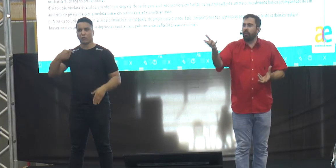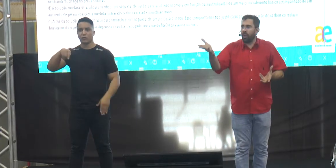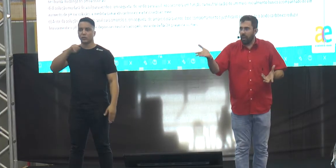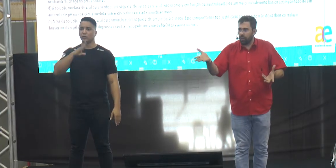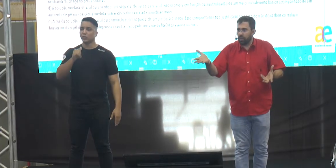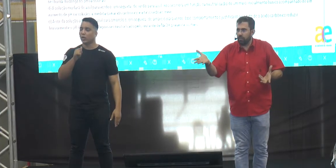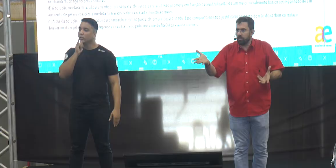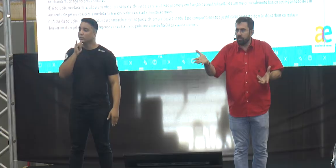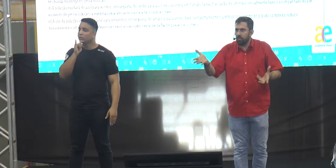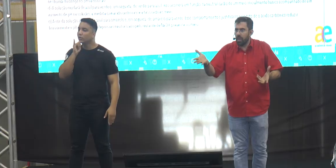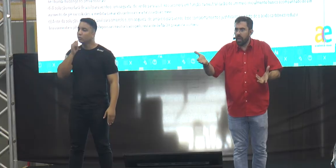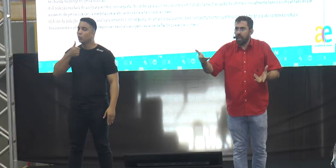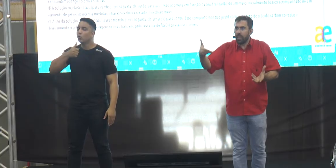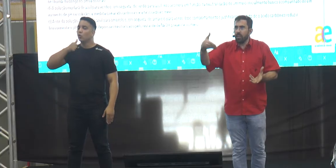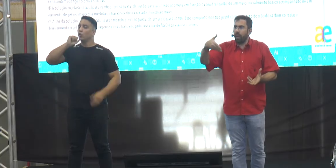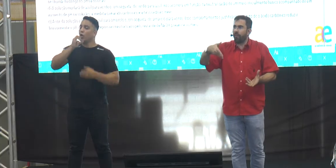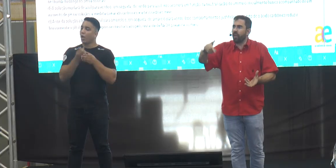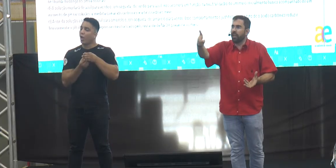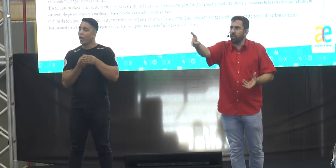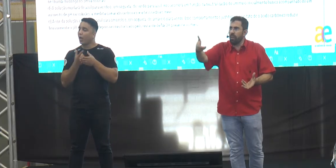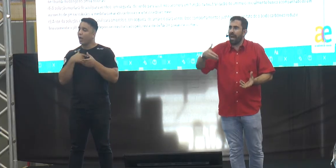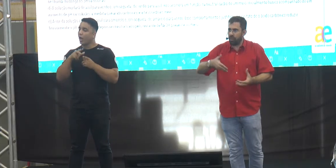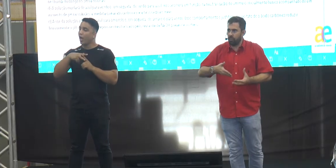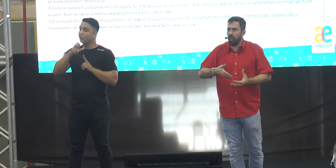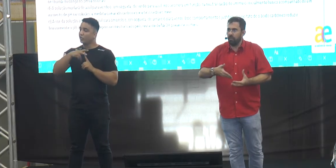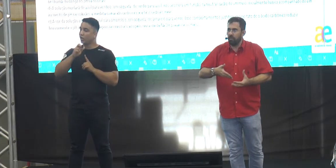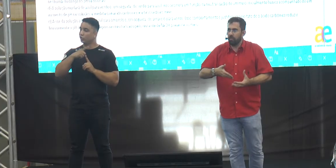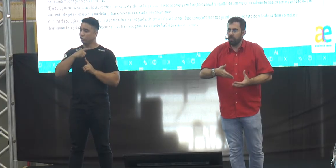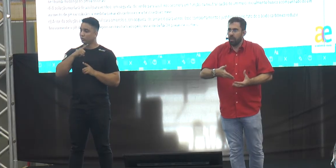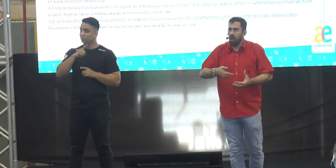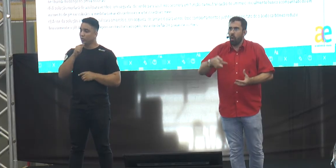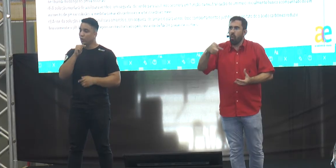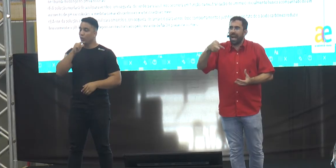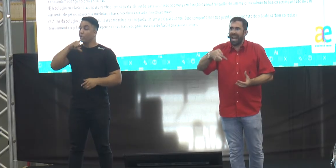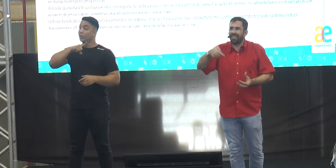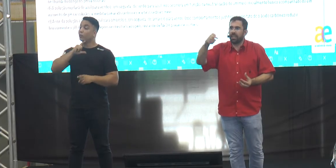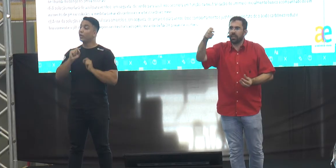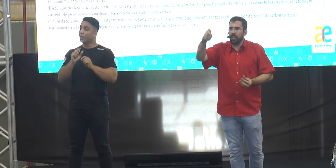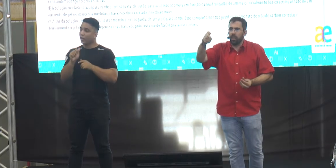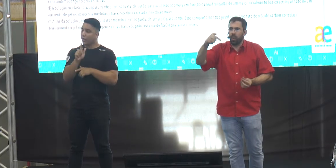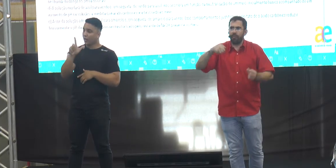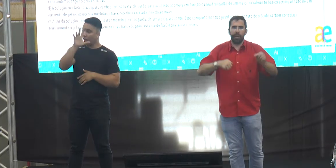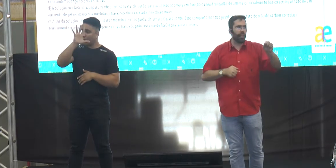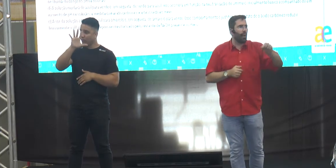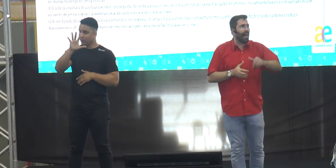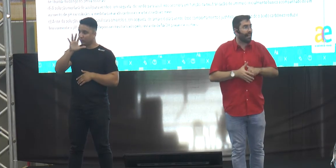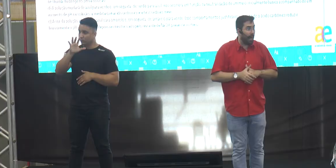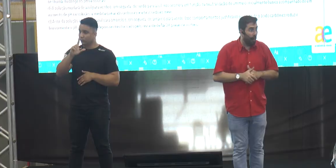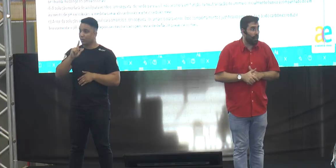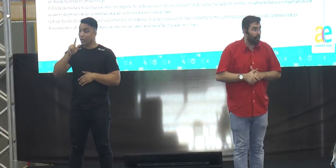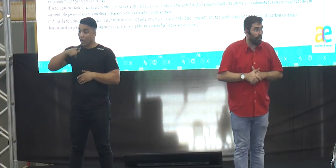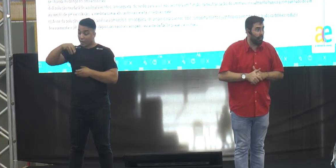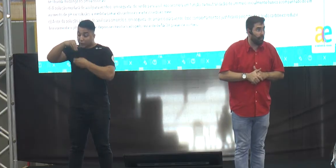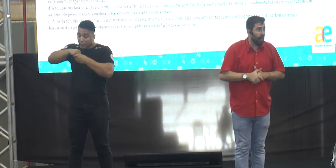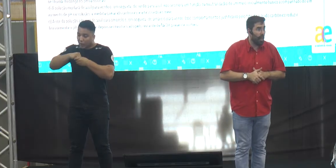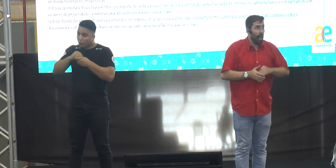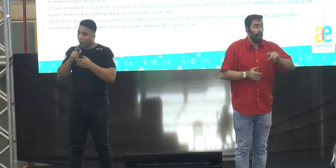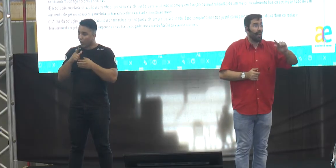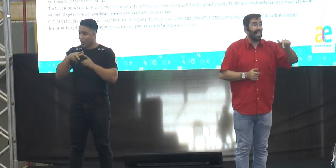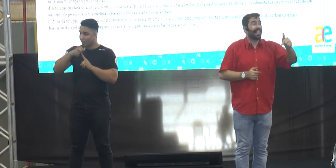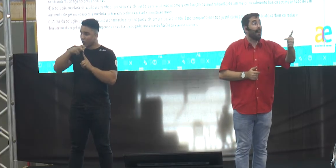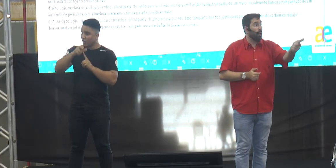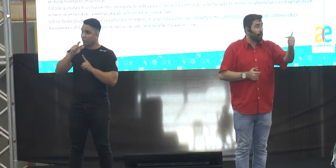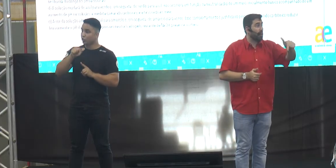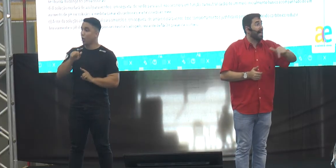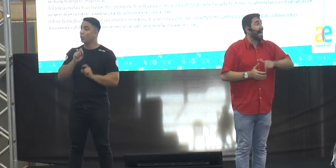tomado um refrigerante. Dentro do refrigerante tem um gás, não tem? O gás que tem dentro do refrigerante é o gás carbônico.